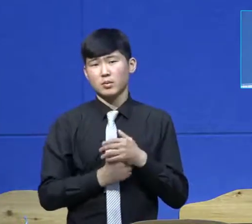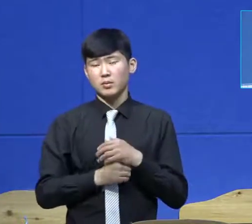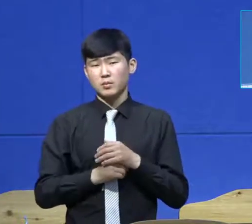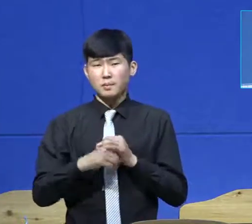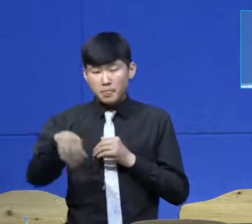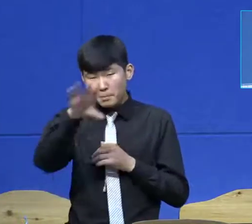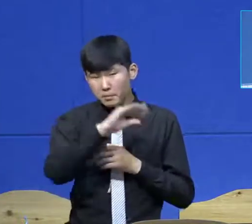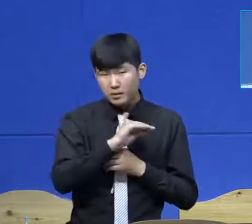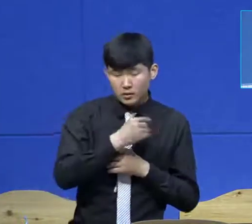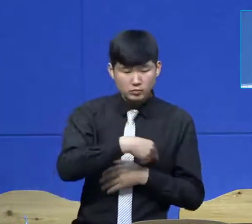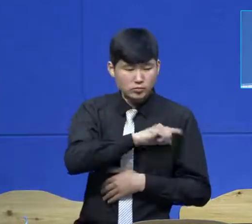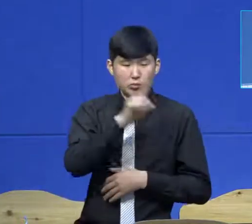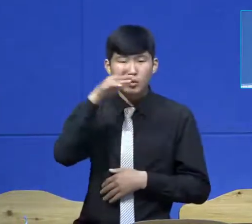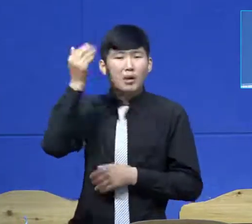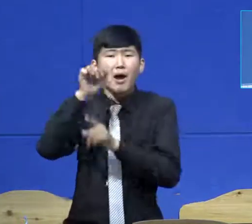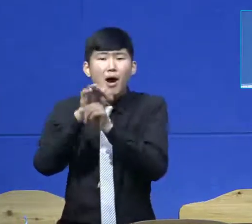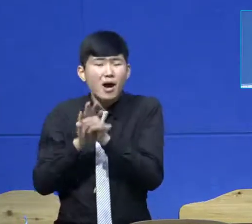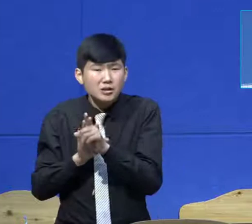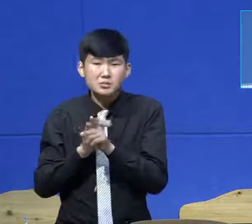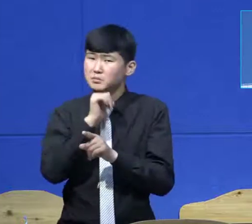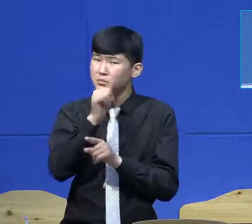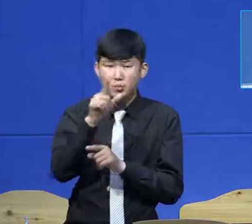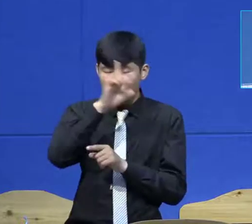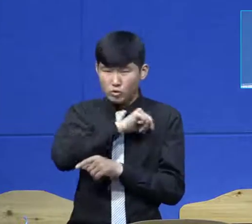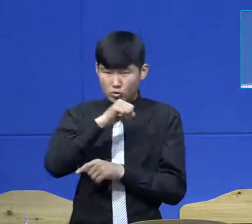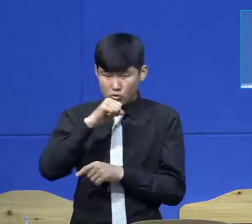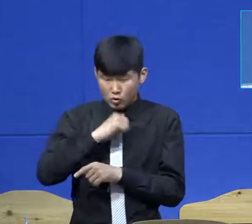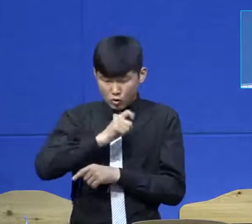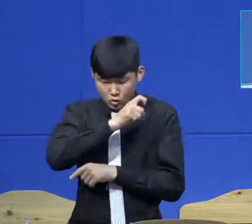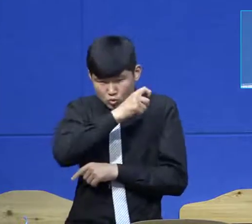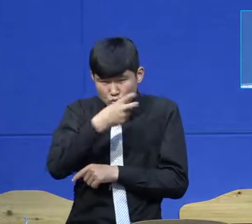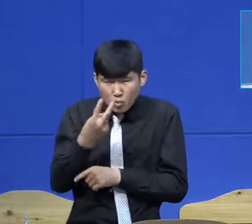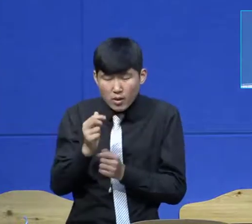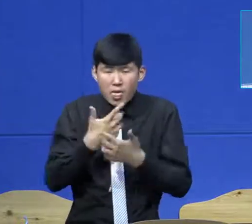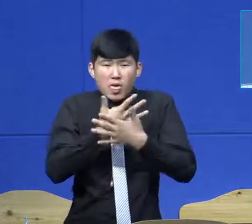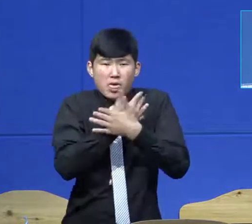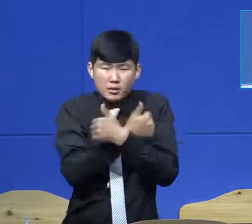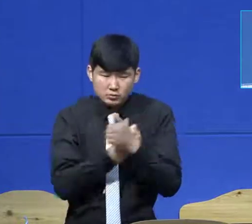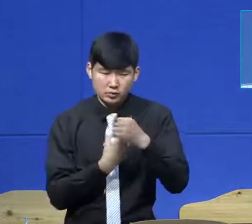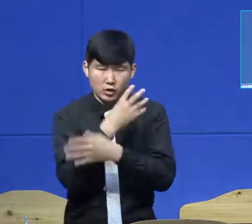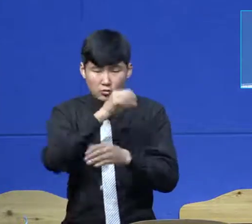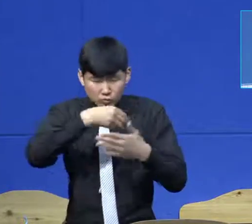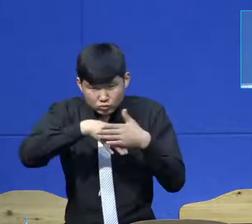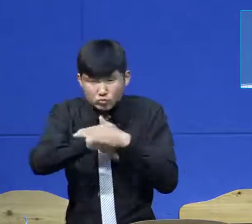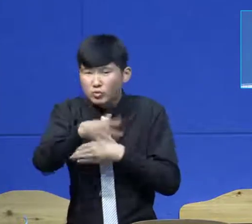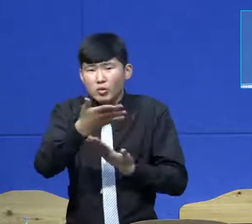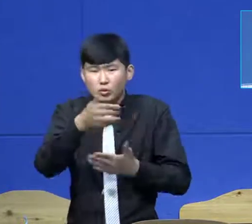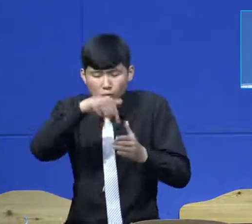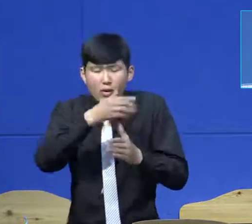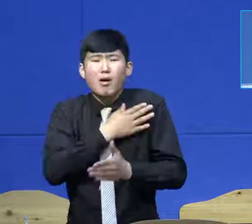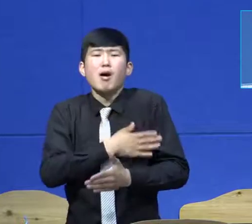Бид нэр түүлээ бурханы хайрсан юм биш. Бурхан эхлээд өөрийнхөө хүүг эвлэрүүлэн дахид болгож илгээсэнд хайр байгаа